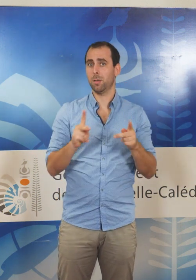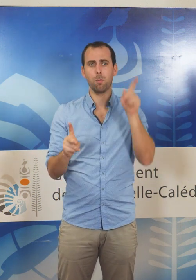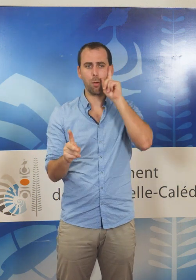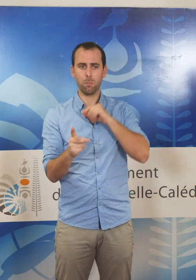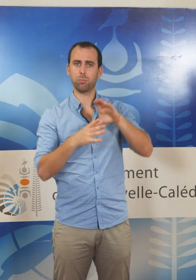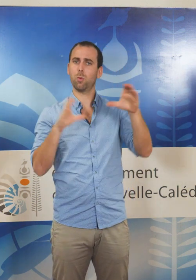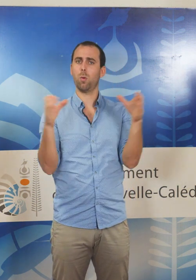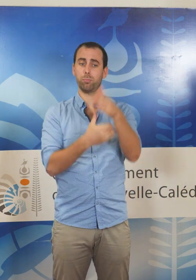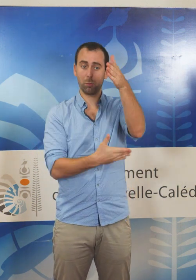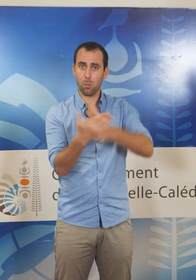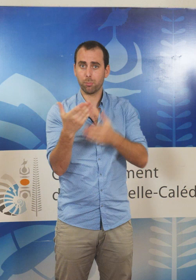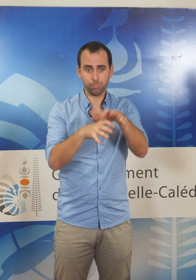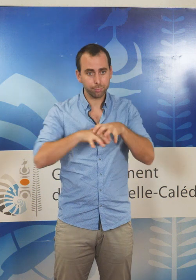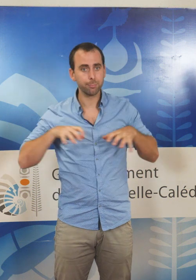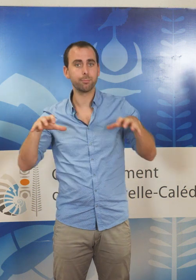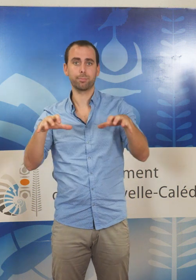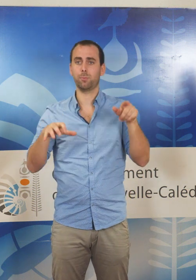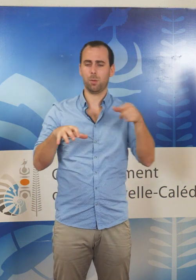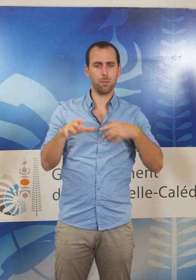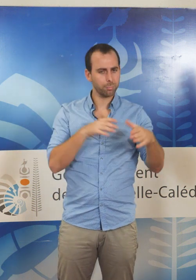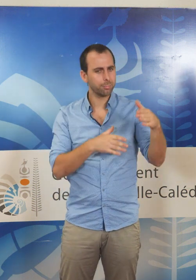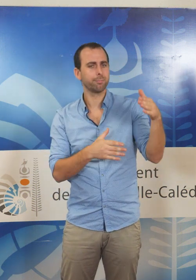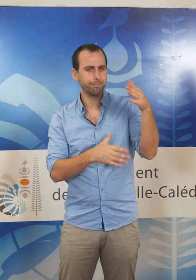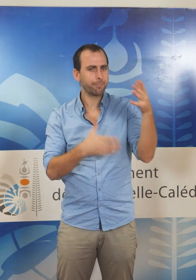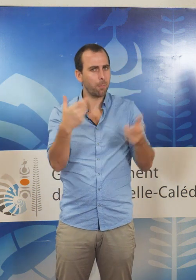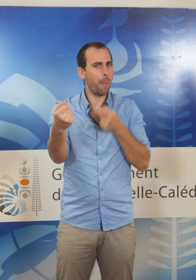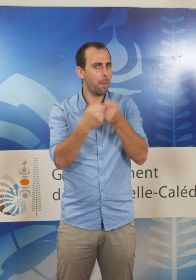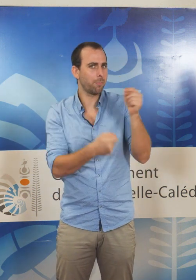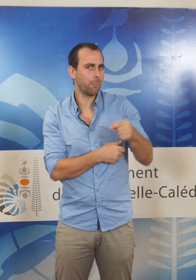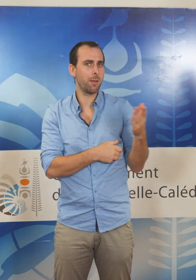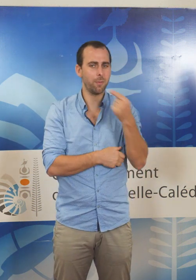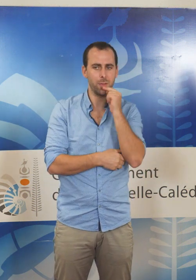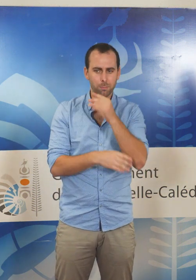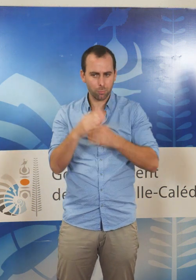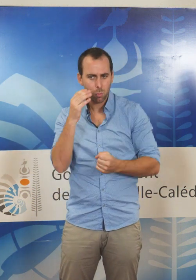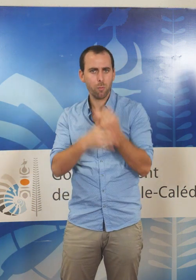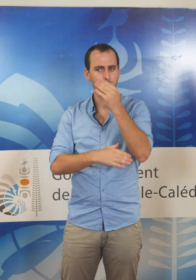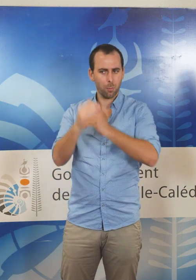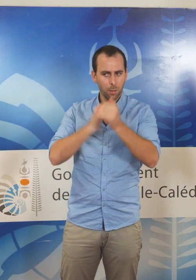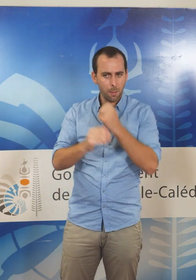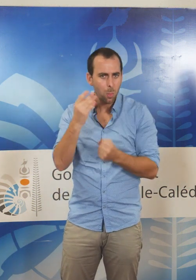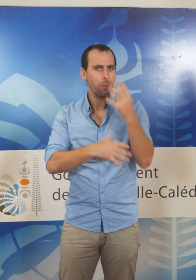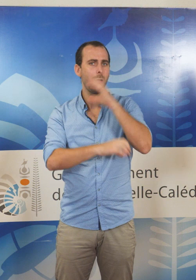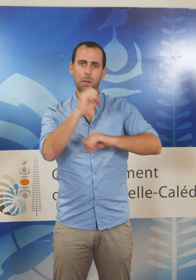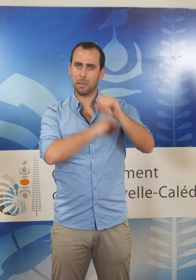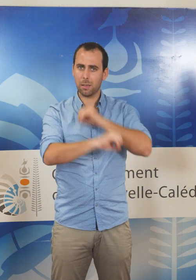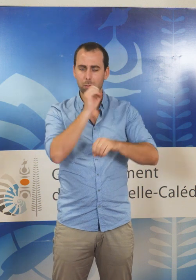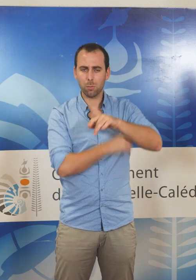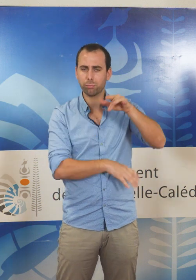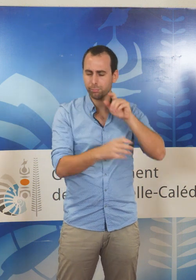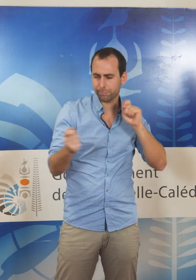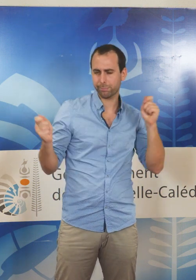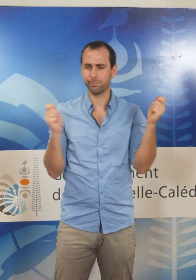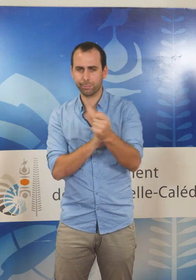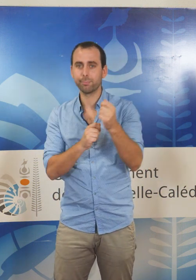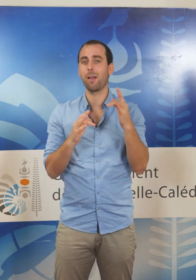demi-effectifs. Donc il a fallu que les enseignants adoptent également de nouvelles programmations et une nouvelle organisation sur les